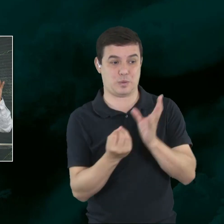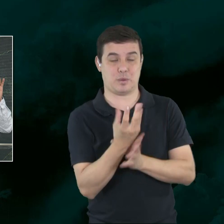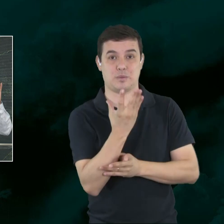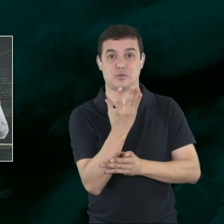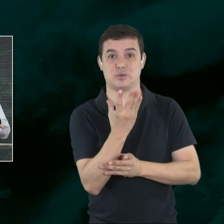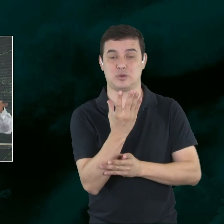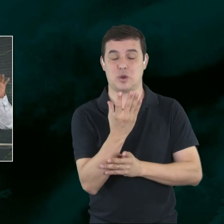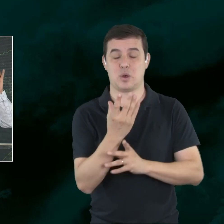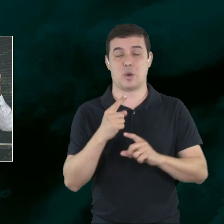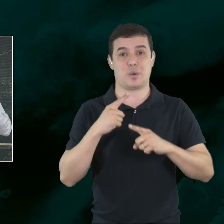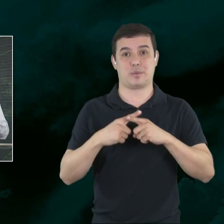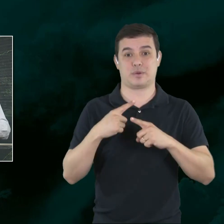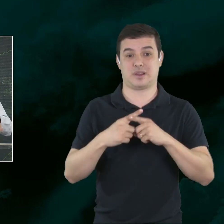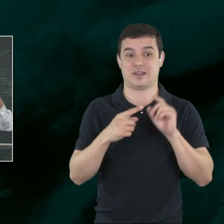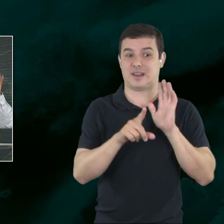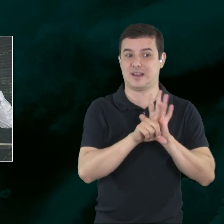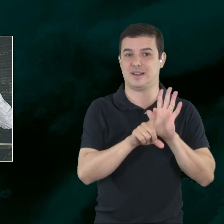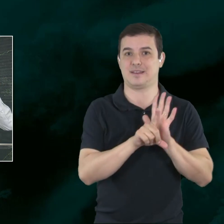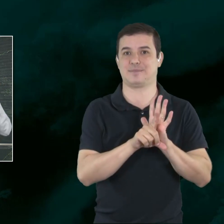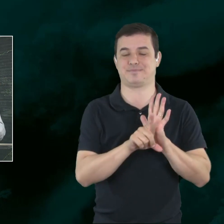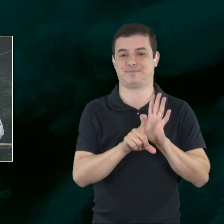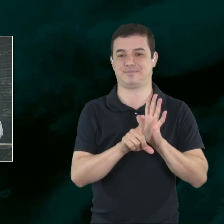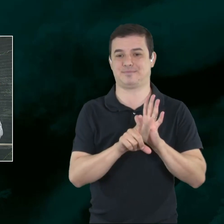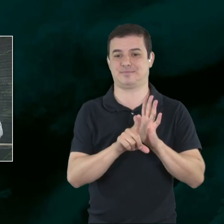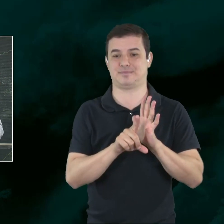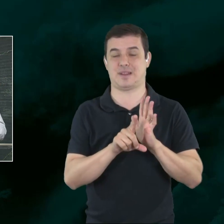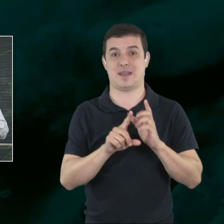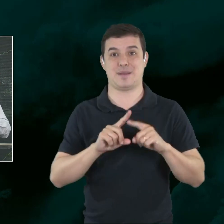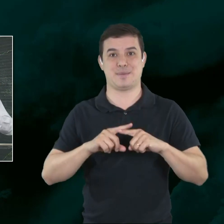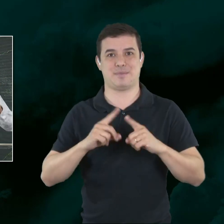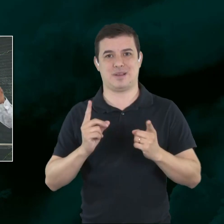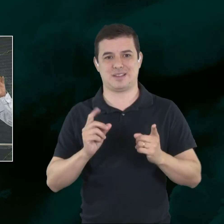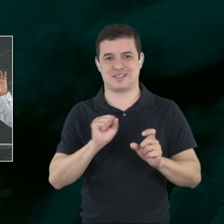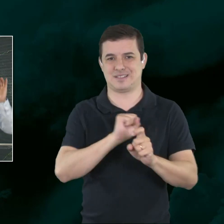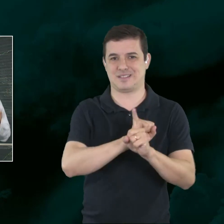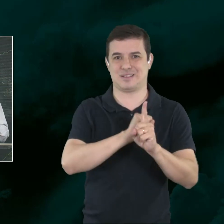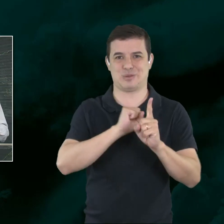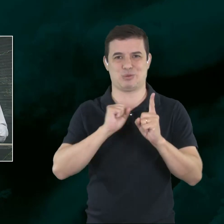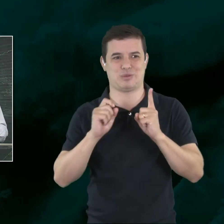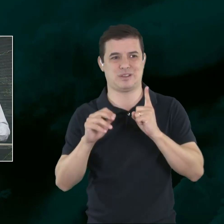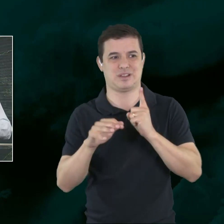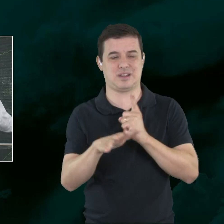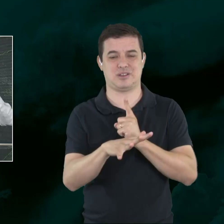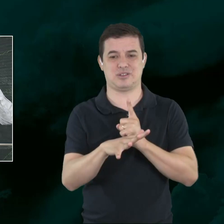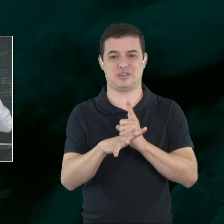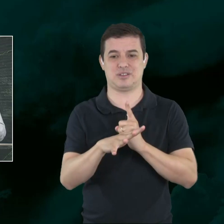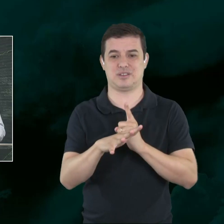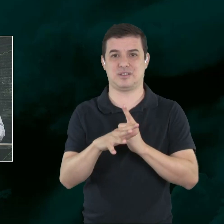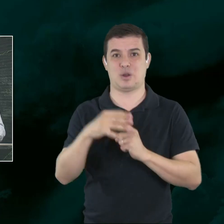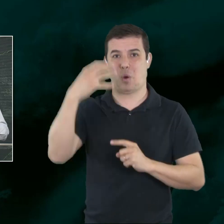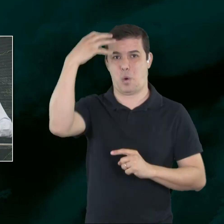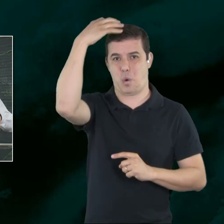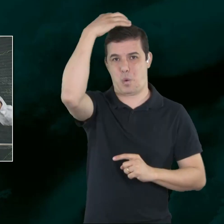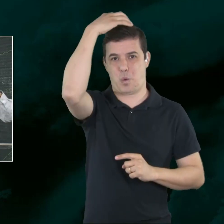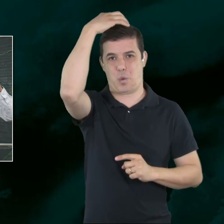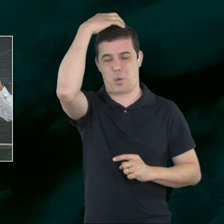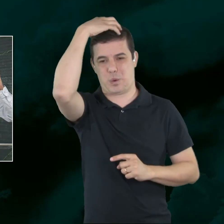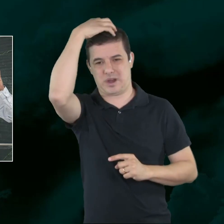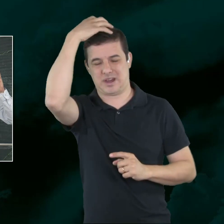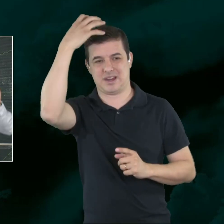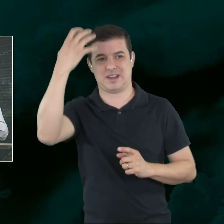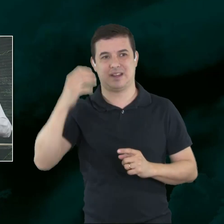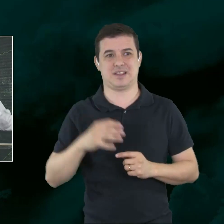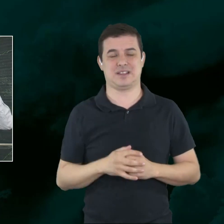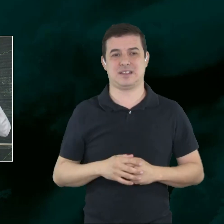Então estão sendo derrubados esses laços. Por isso os reis e os príncipes e